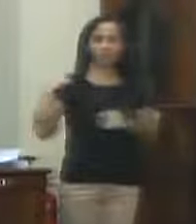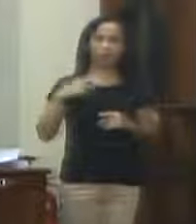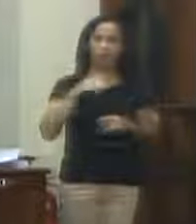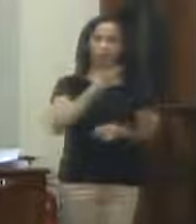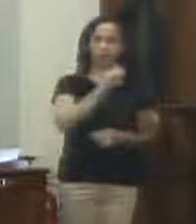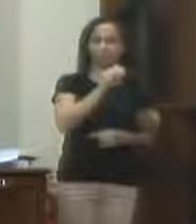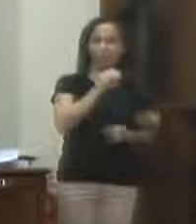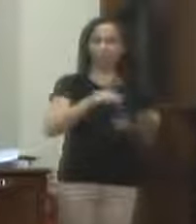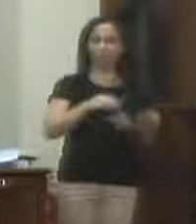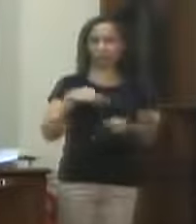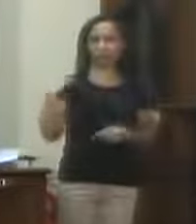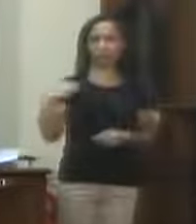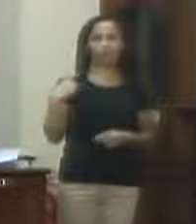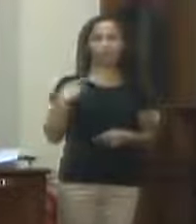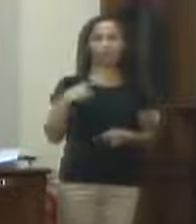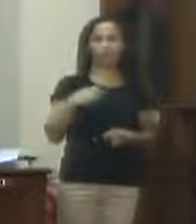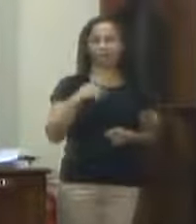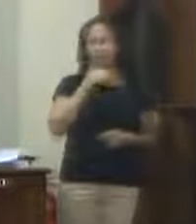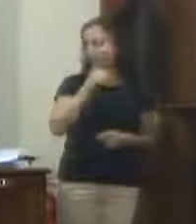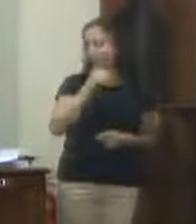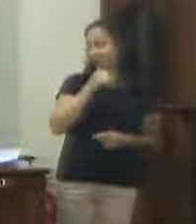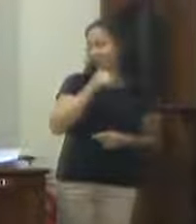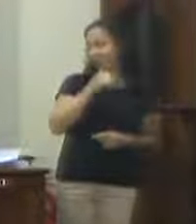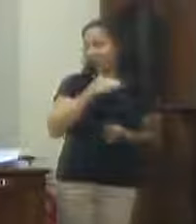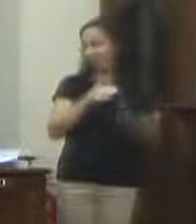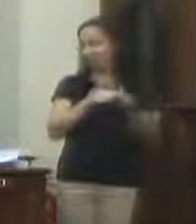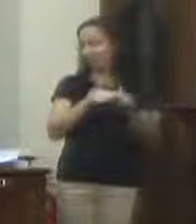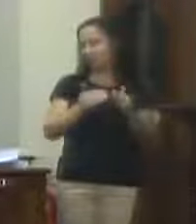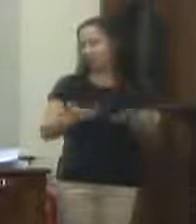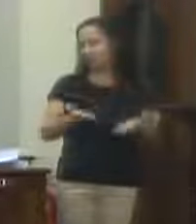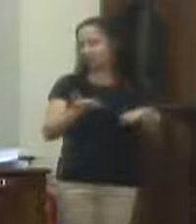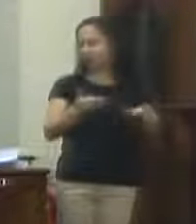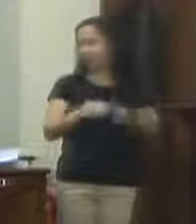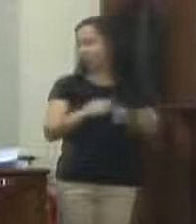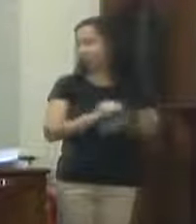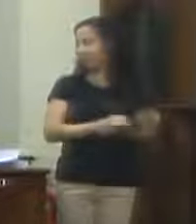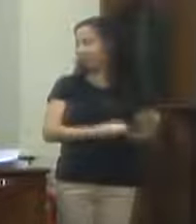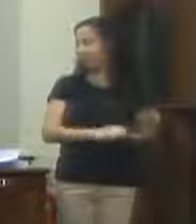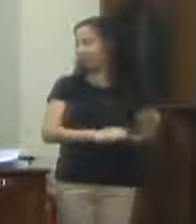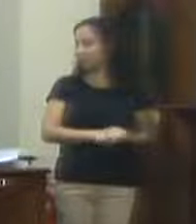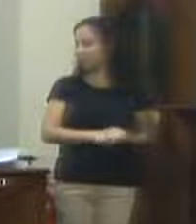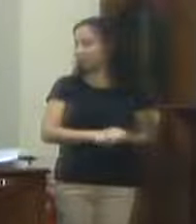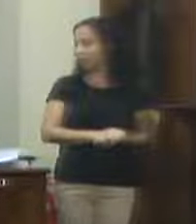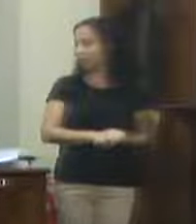Jorge, a vereadora Michele Vieira Cabral da Silva, na usa suas requerimentos, tá, presidente?